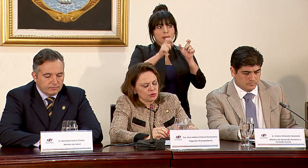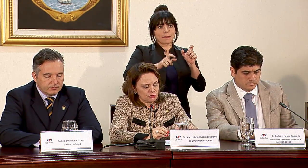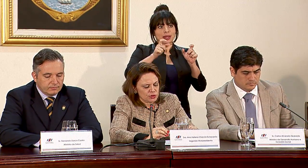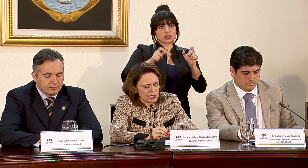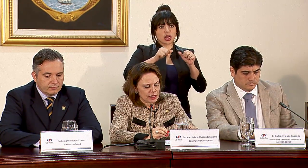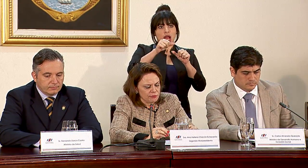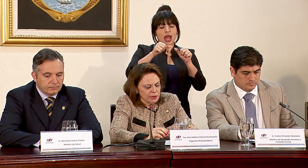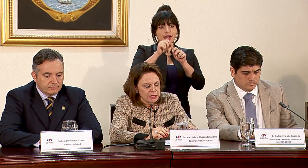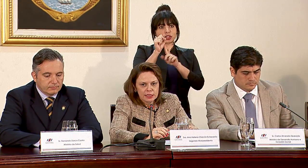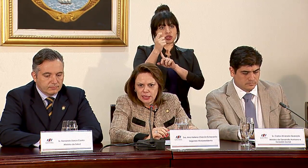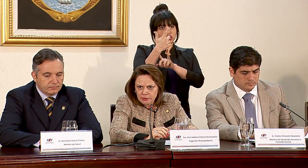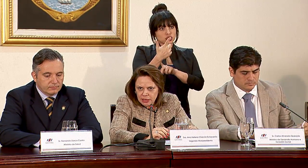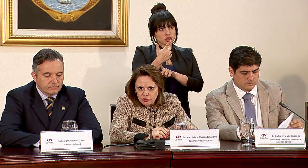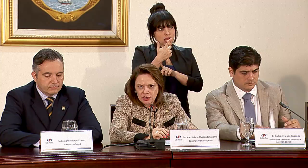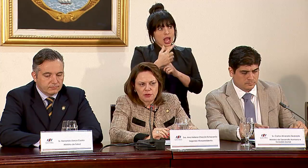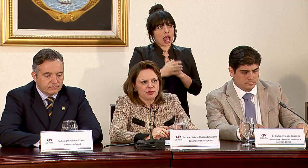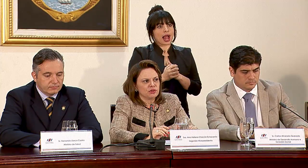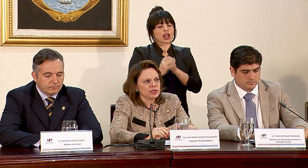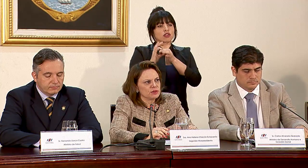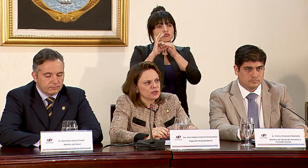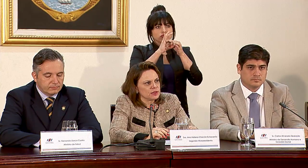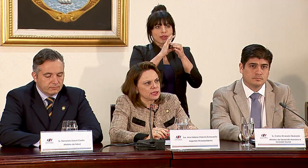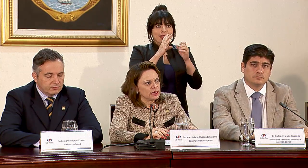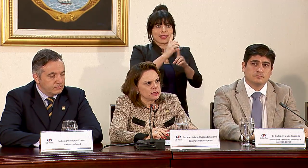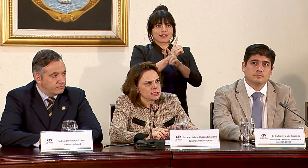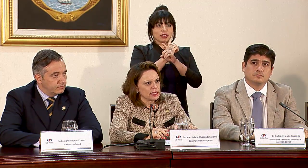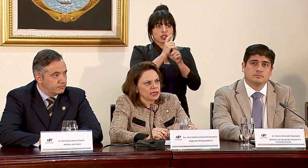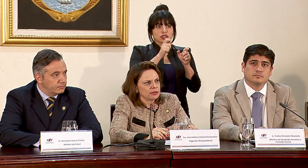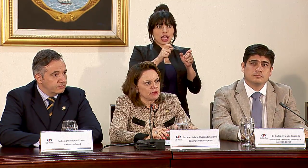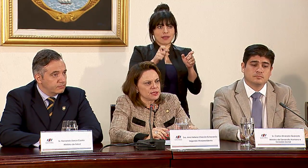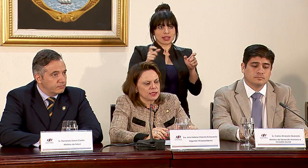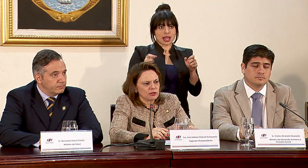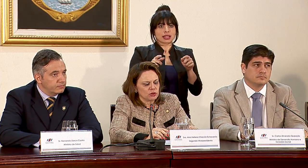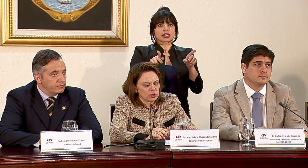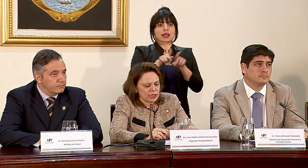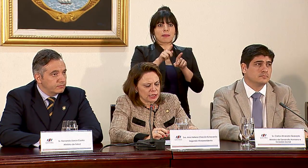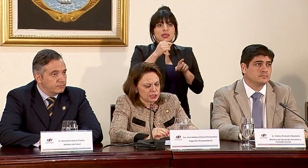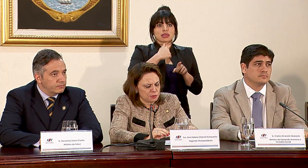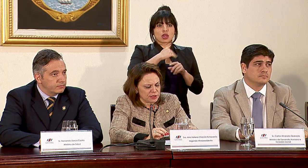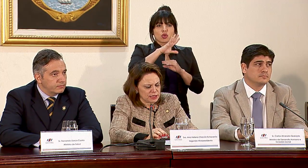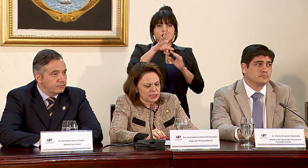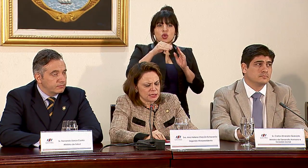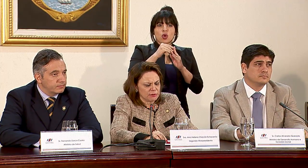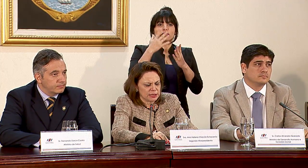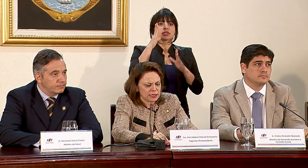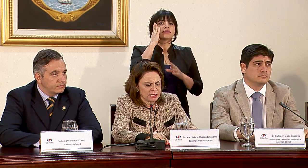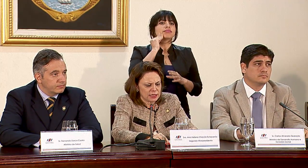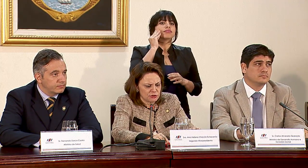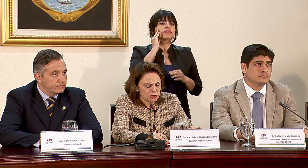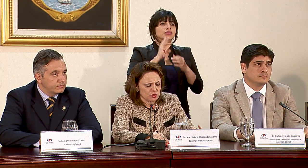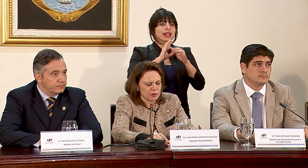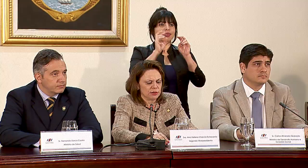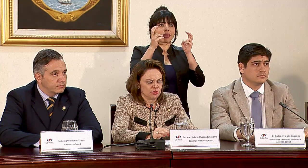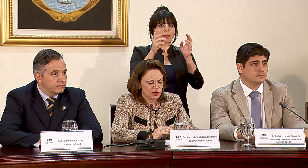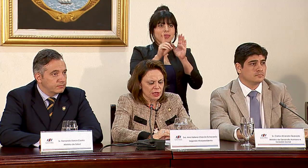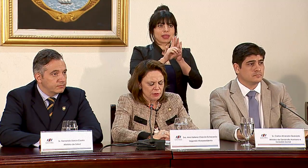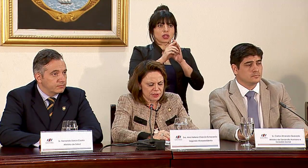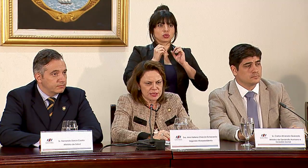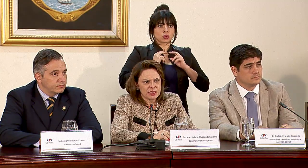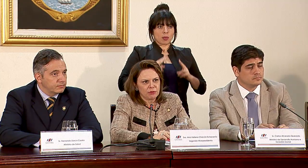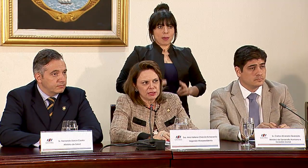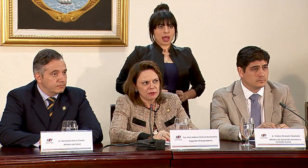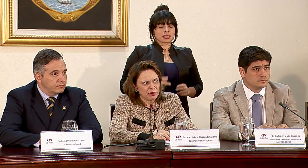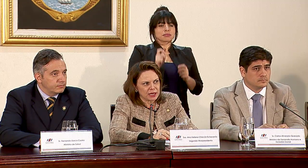del sector social, de la mano de la Defensoría de los Habitantes, que además tiene toda la expertise en materia de derechos humanos,